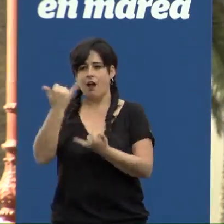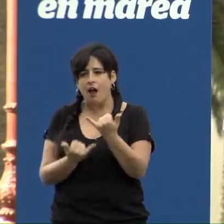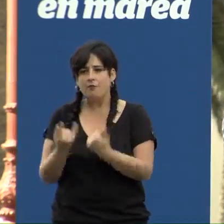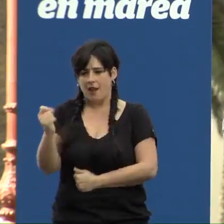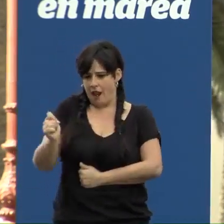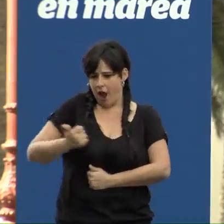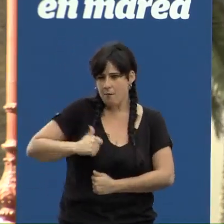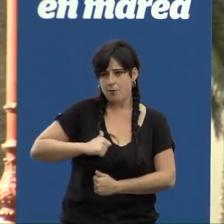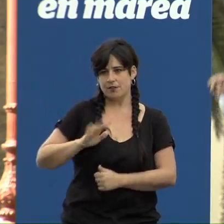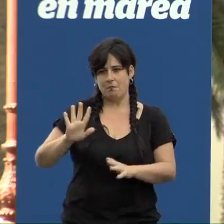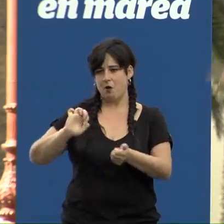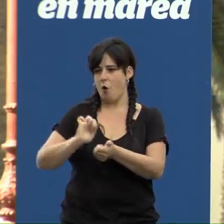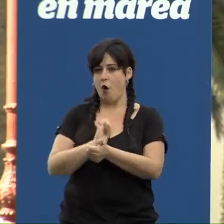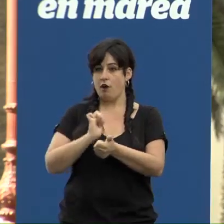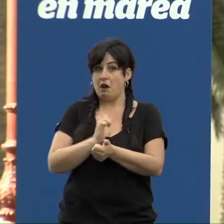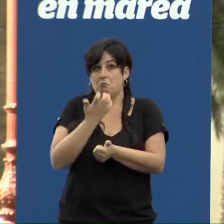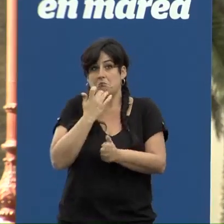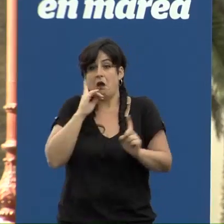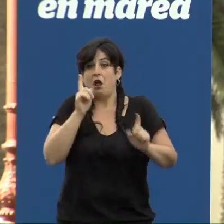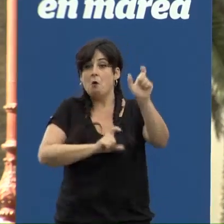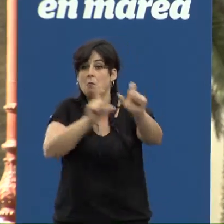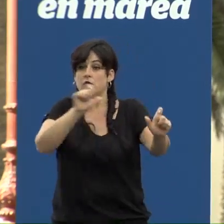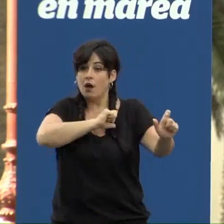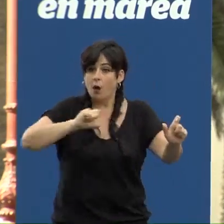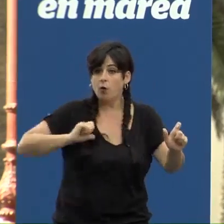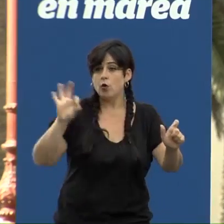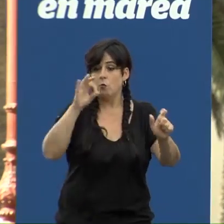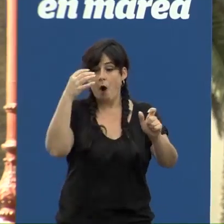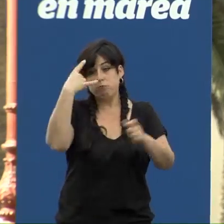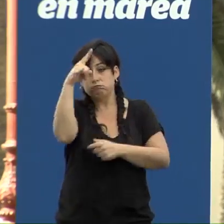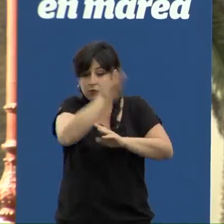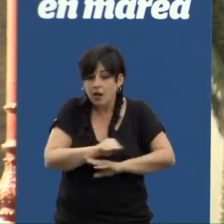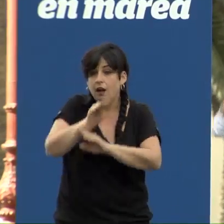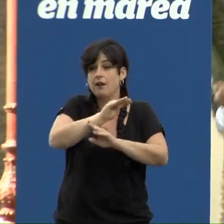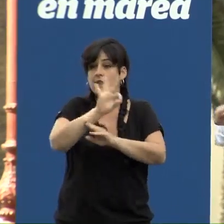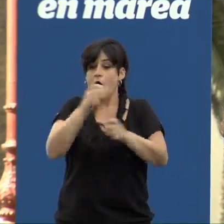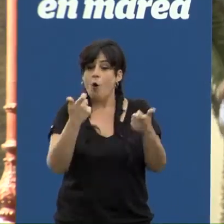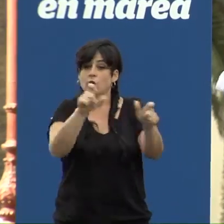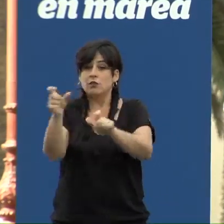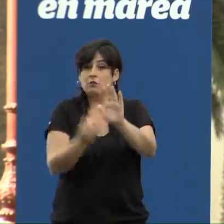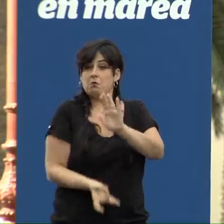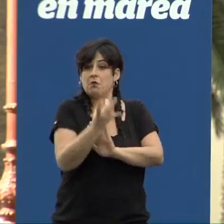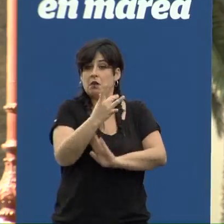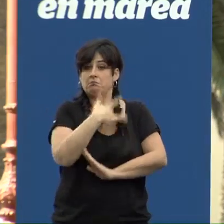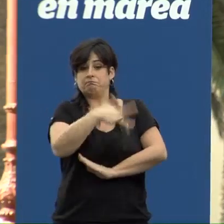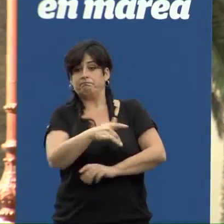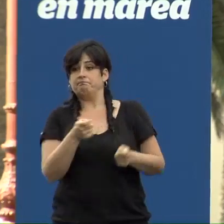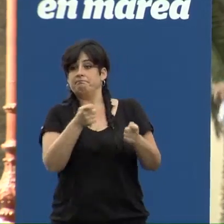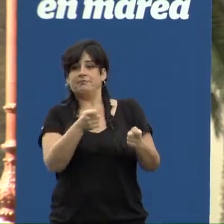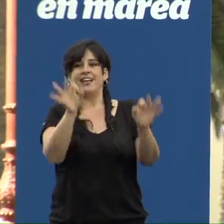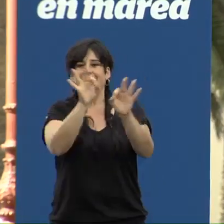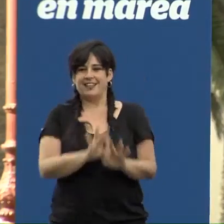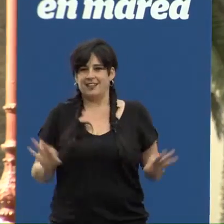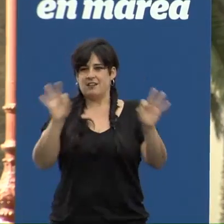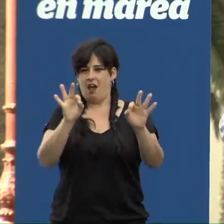vez de darlle crédito aos autónomos, aos gandeiros, aos sectores productivos de Galicia, quebráronas, rescatámolas e agasallámolas